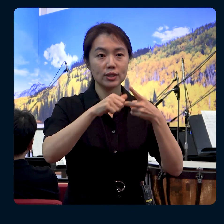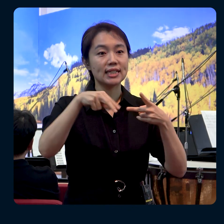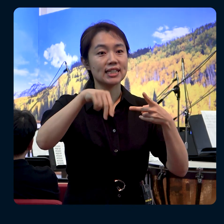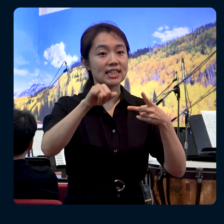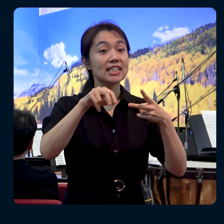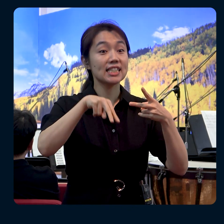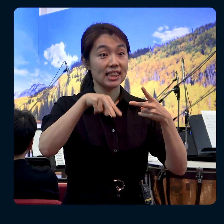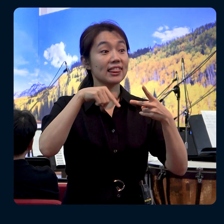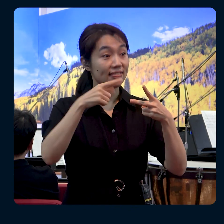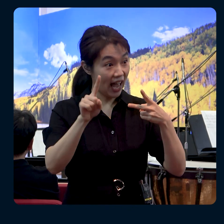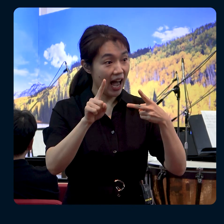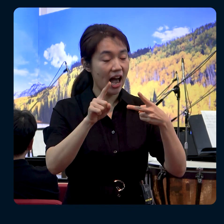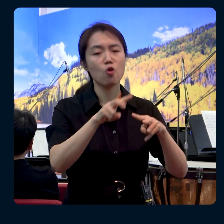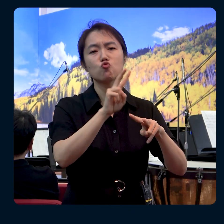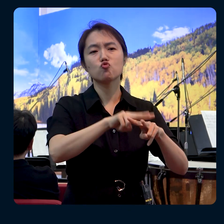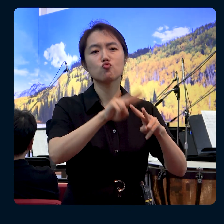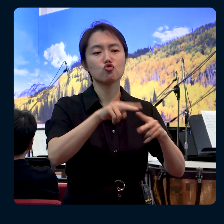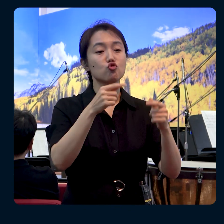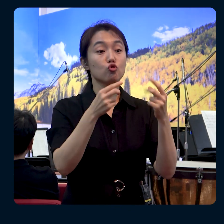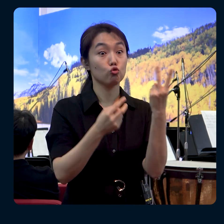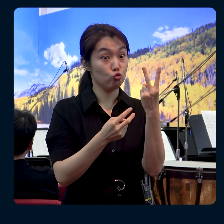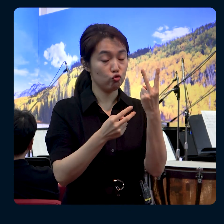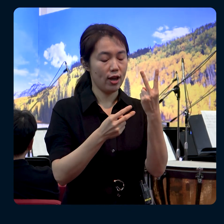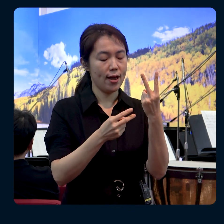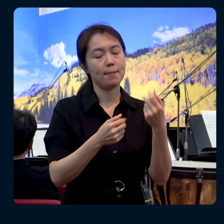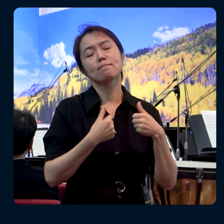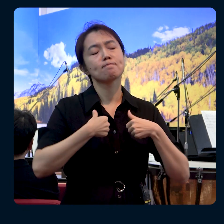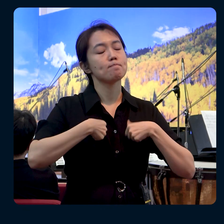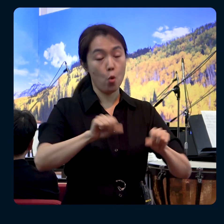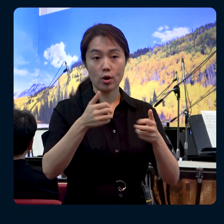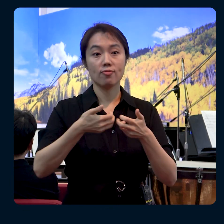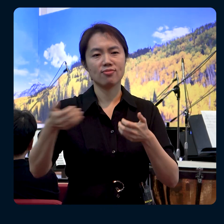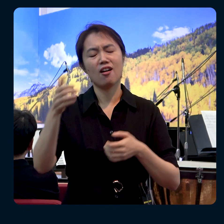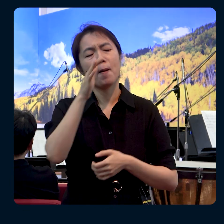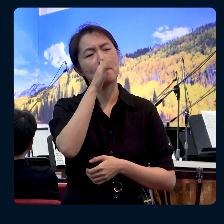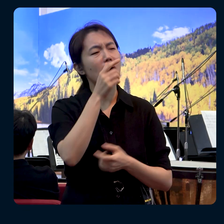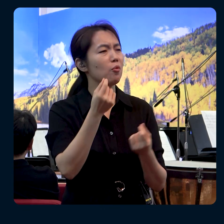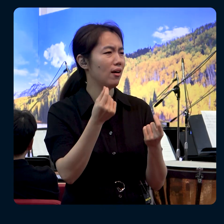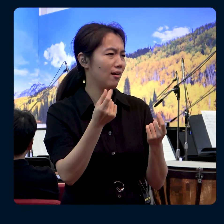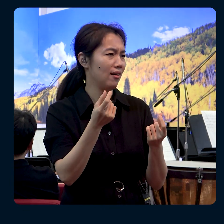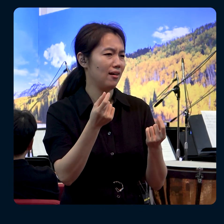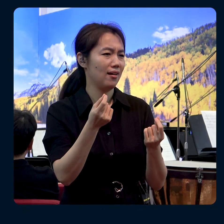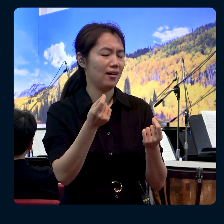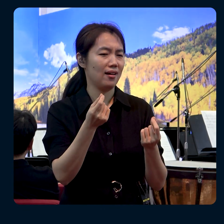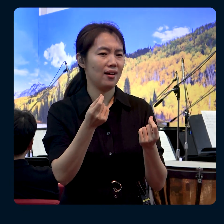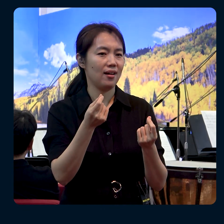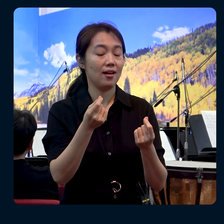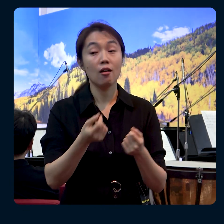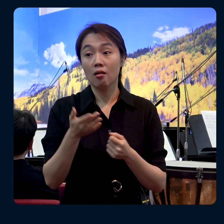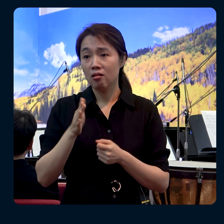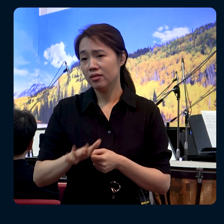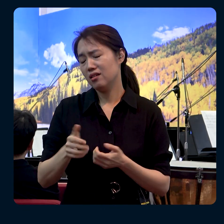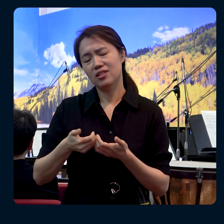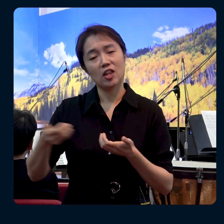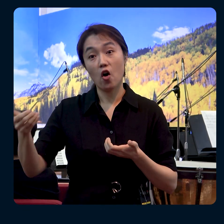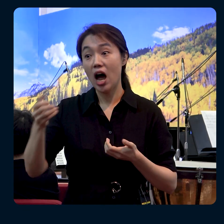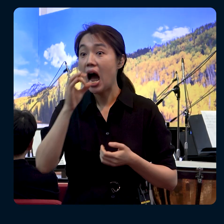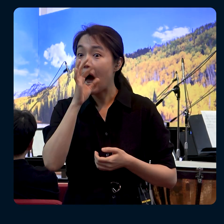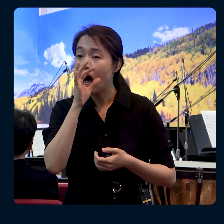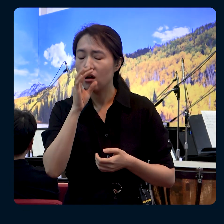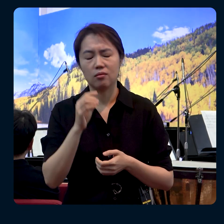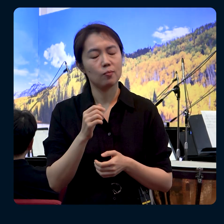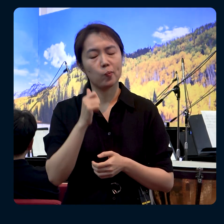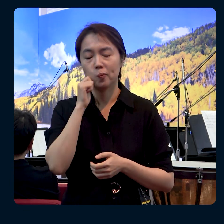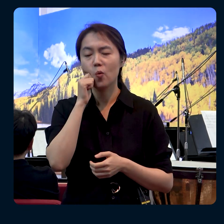바보처럼 놓고 떠난 거 아니에요. 그런데 솔직히 안 떠날 수가 없는 상황이었죠.